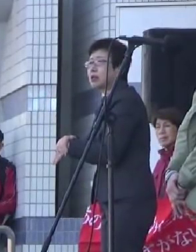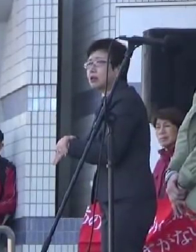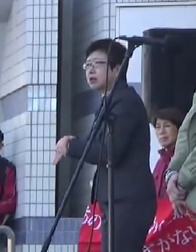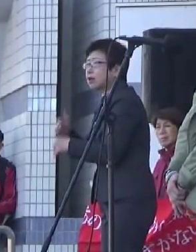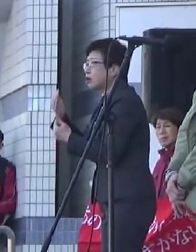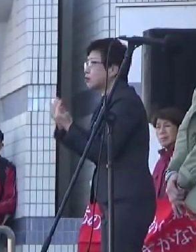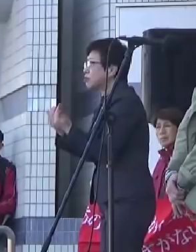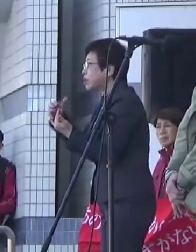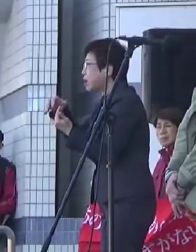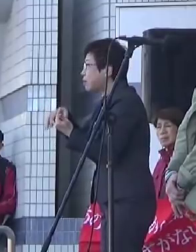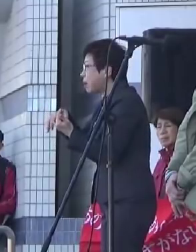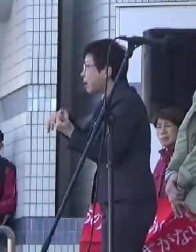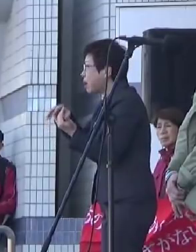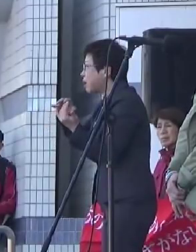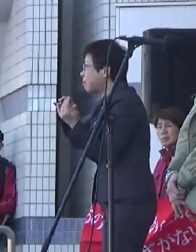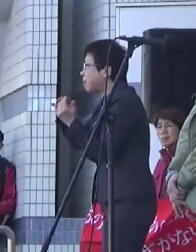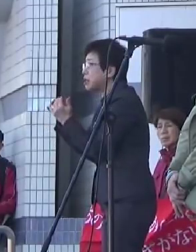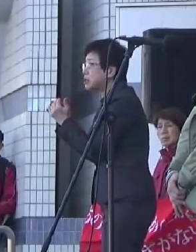双葉町で